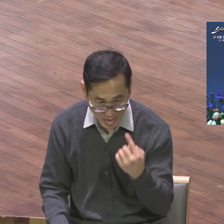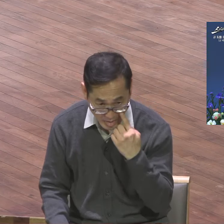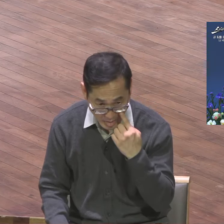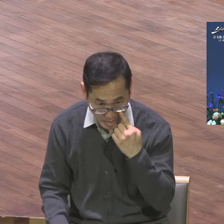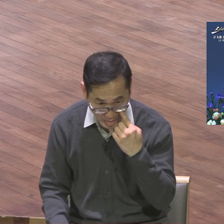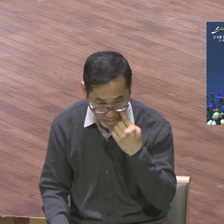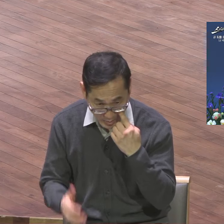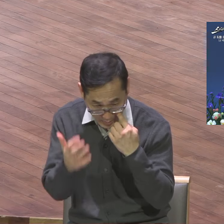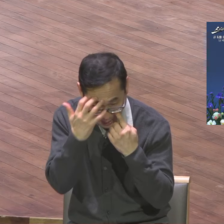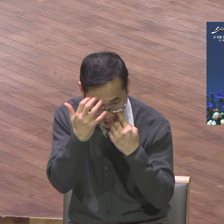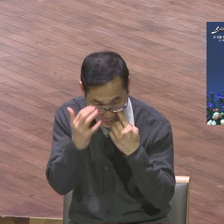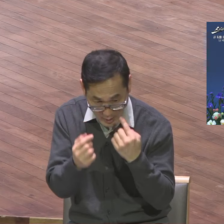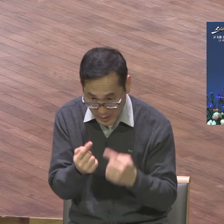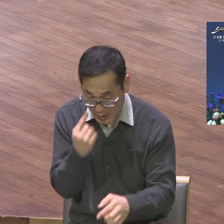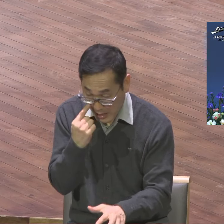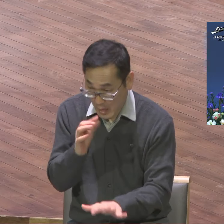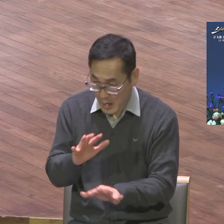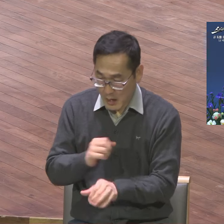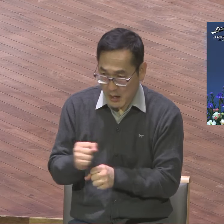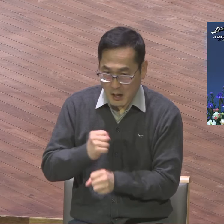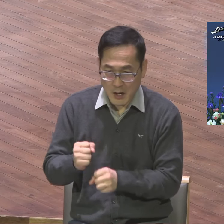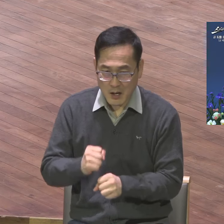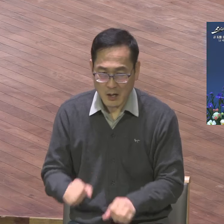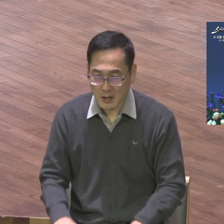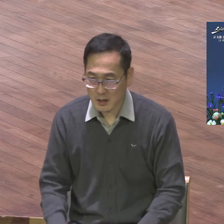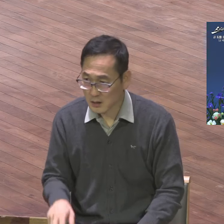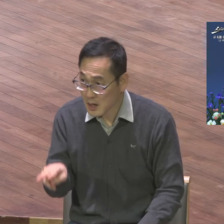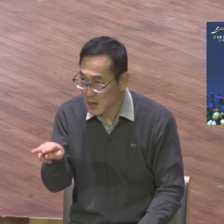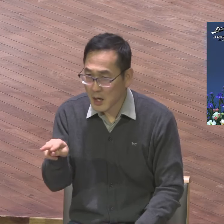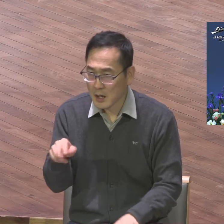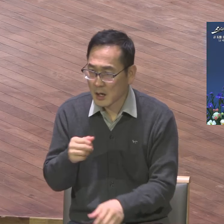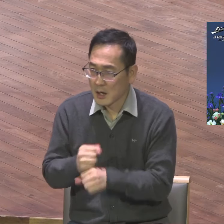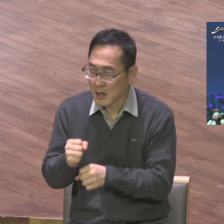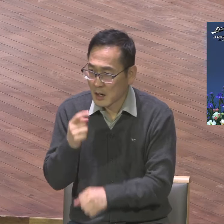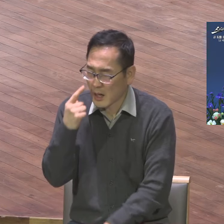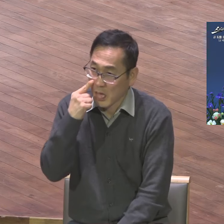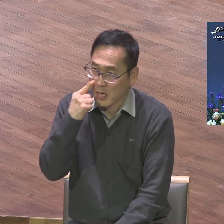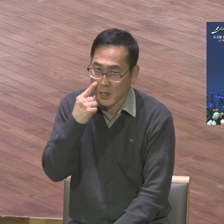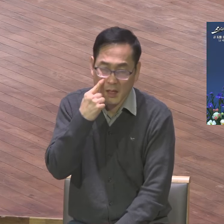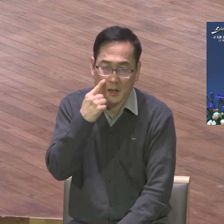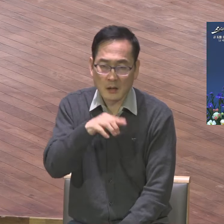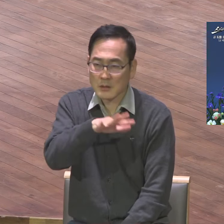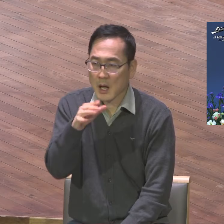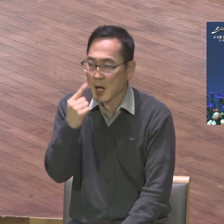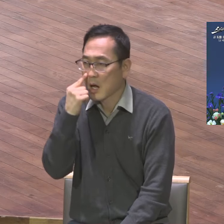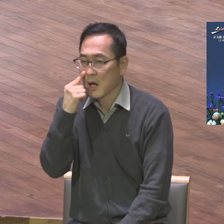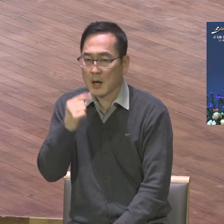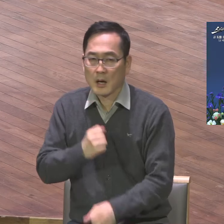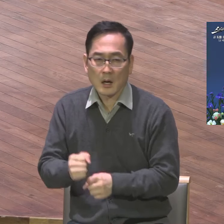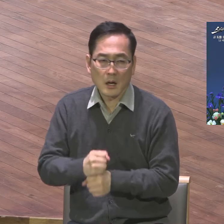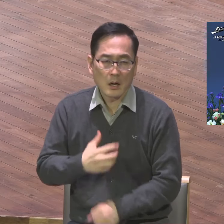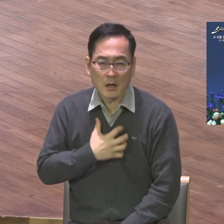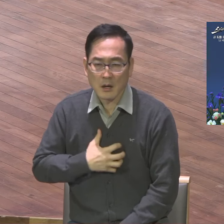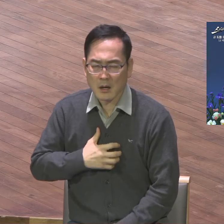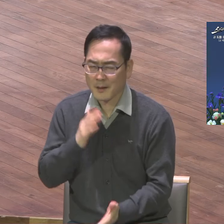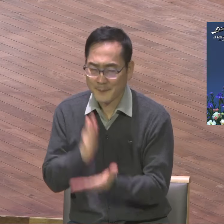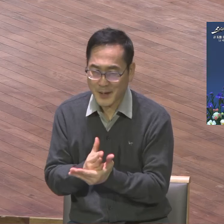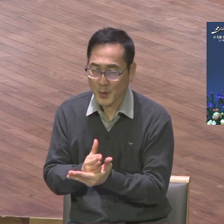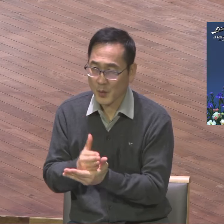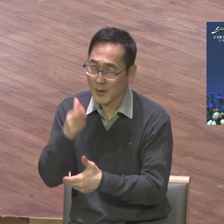눈앞의 환경에 절대로 눌리는 삶을 살지 마시고 환경을 초월해서 영적으로